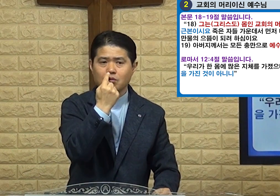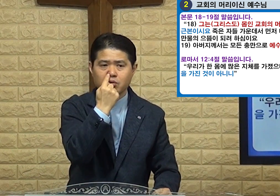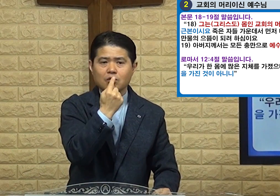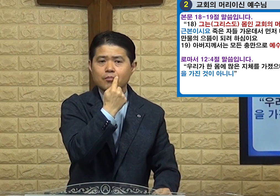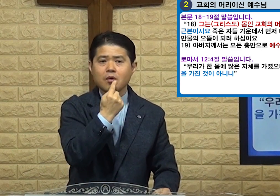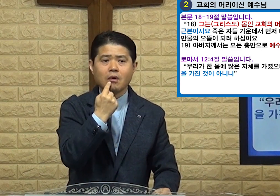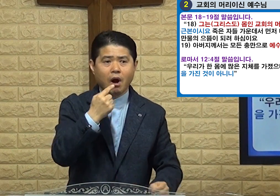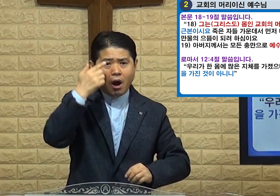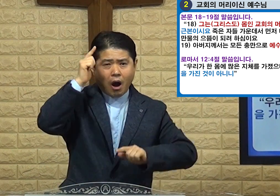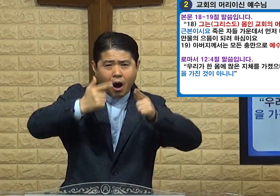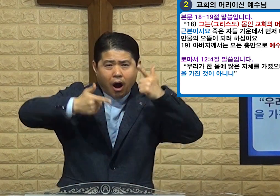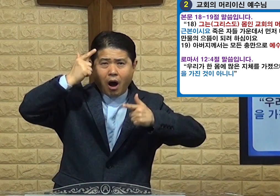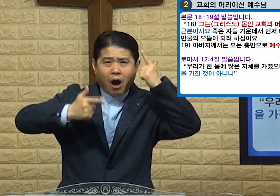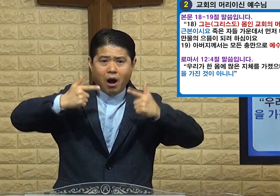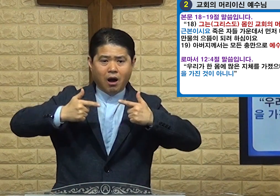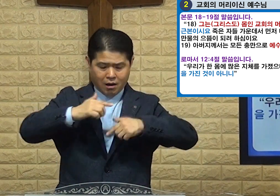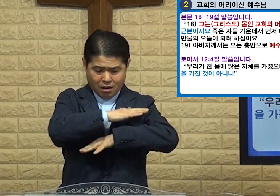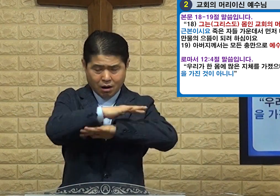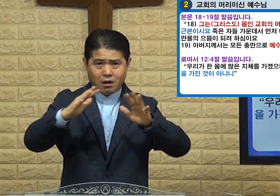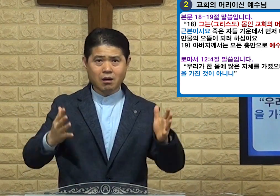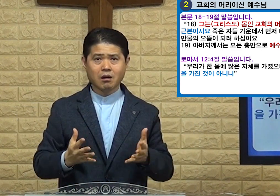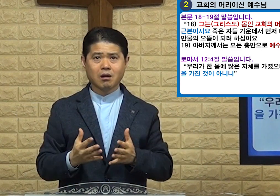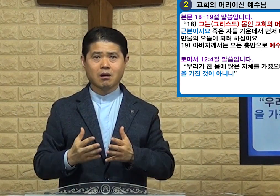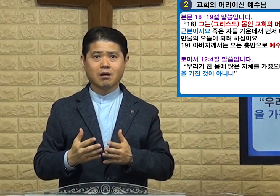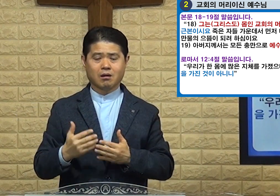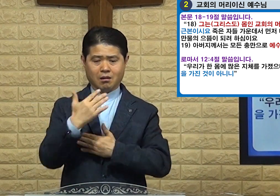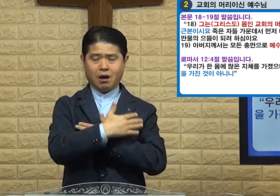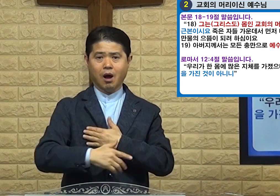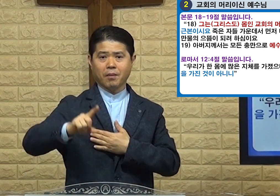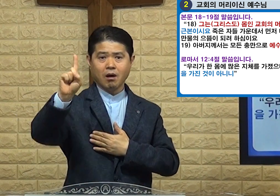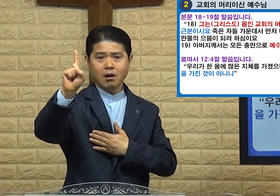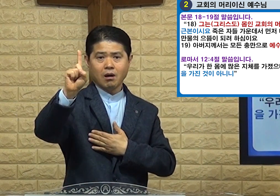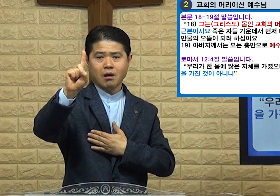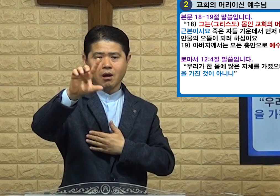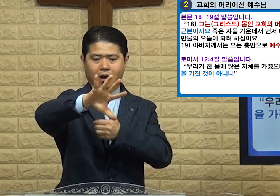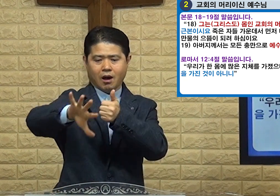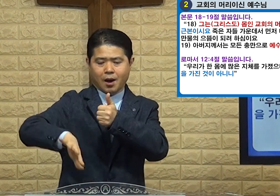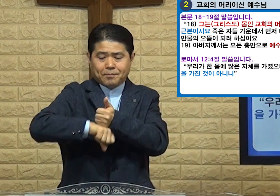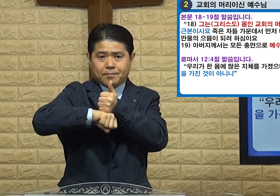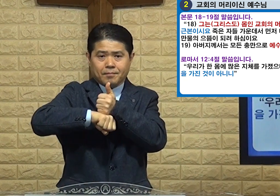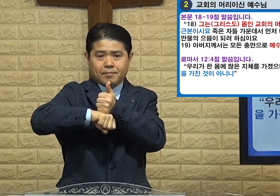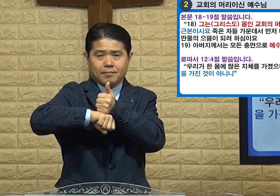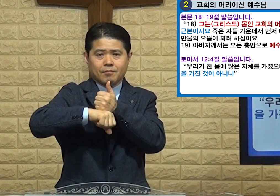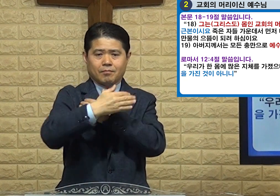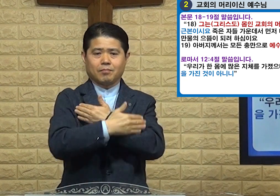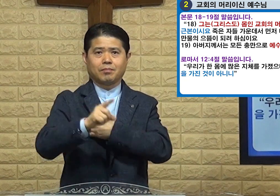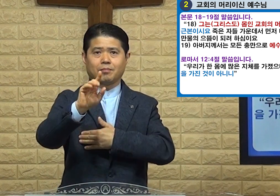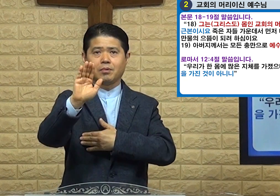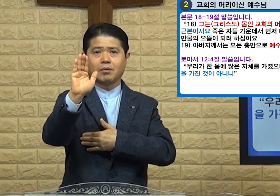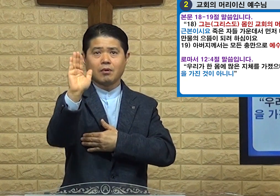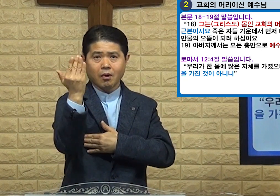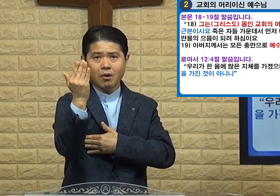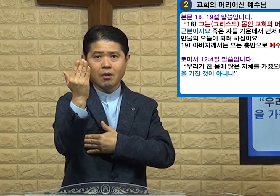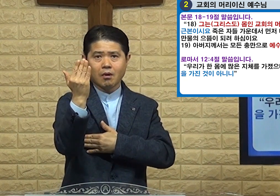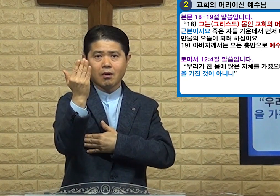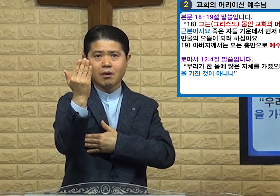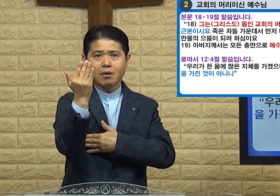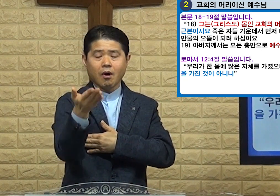귀, 코, 입 다 각각의 지체들이 있지 않습니까? 우리 몸 하나에 연결되어 있는